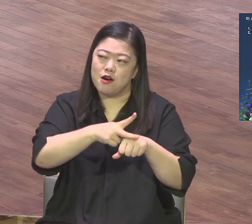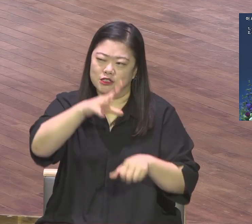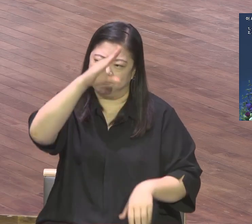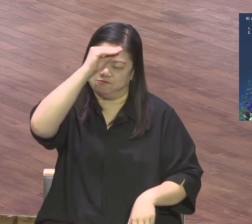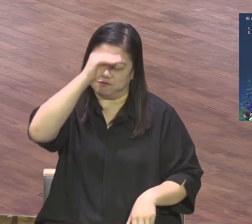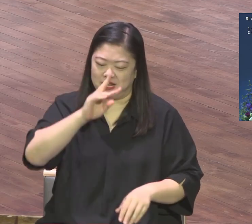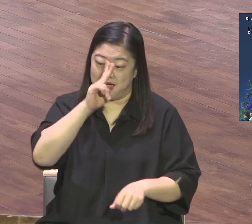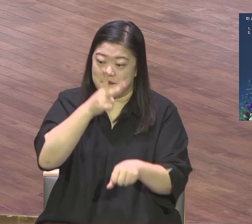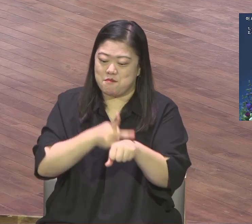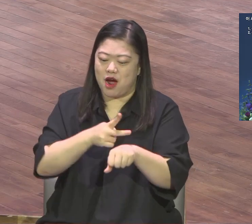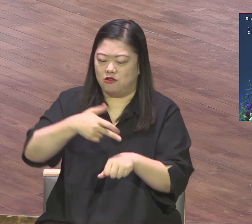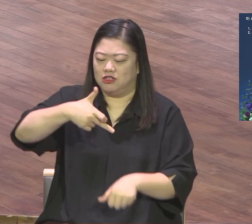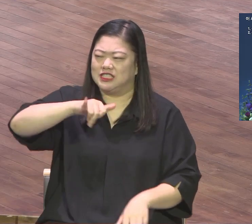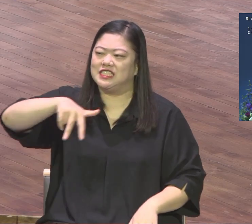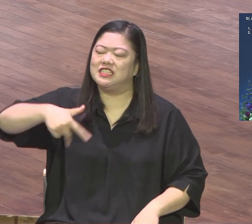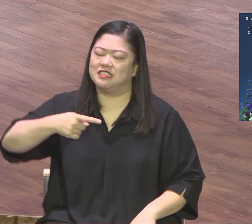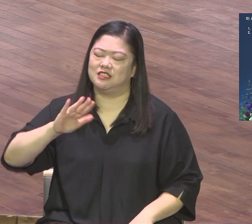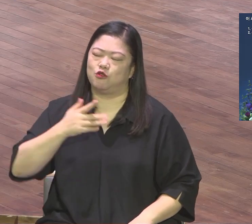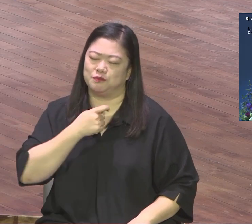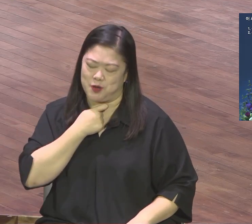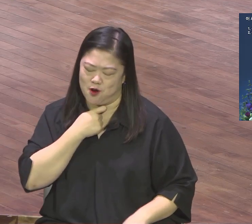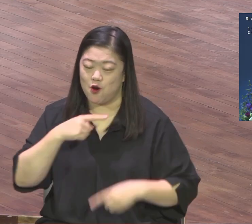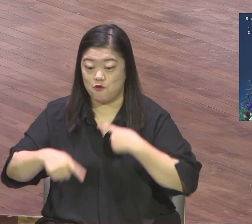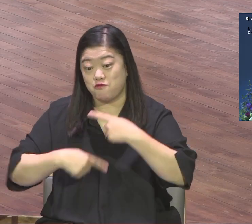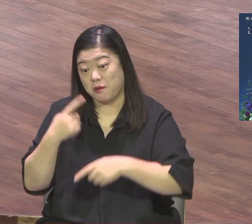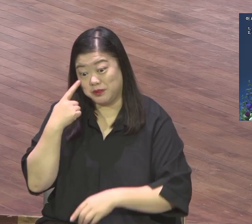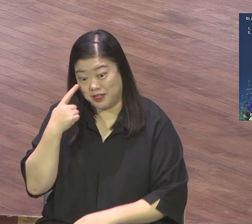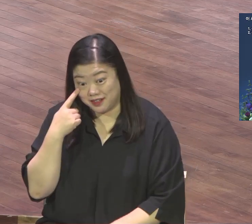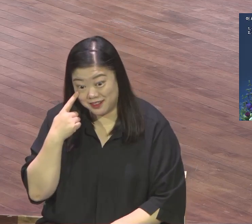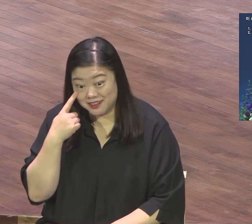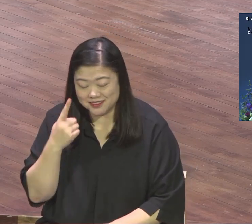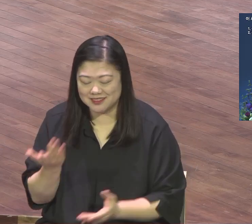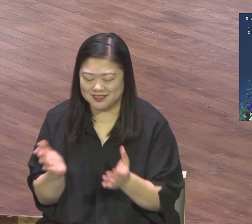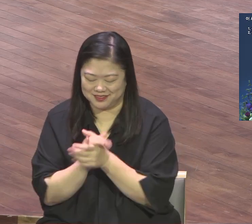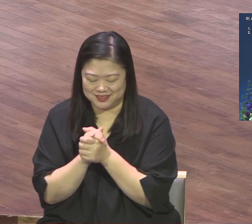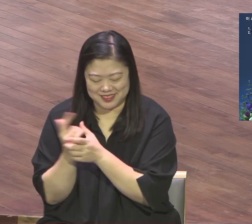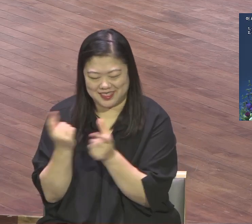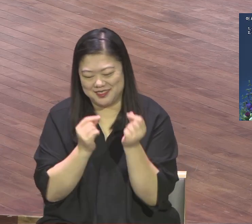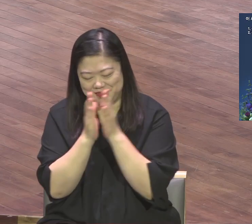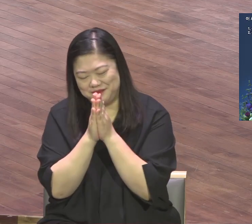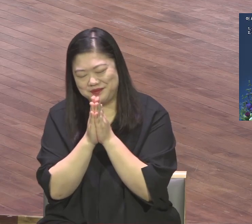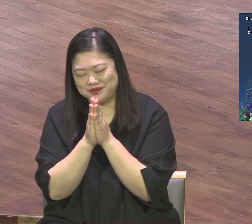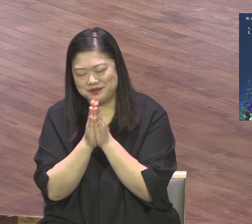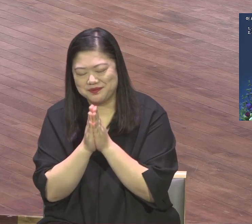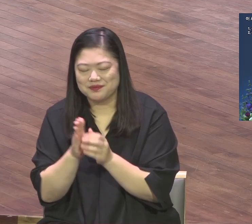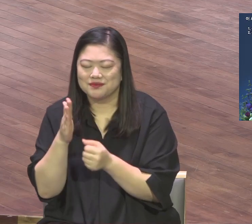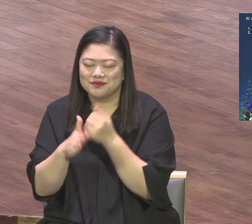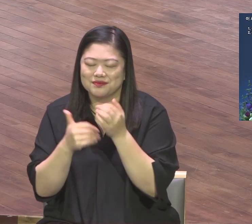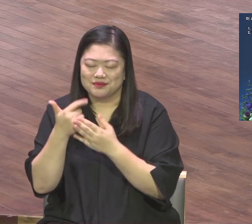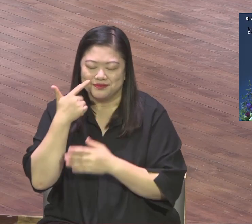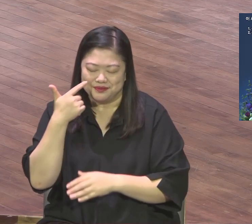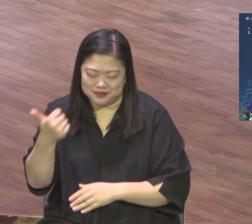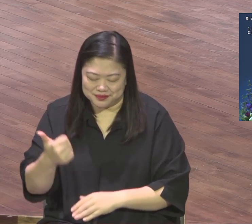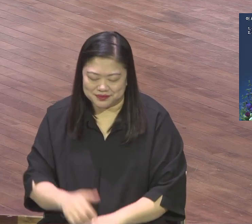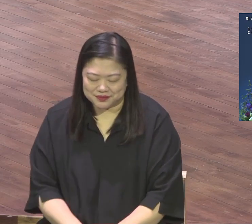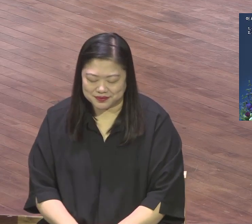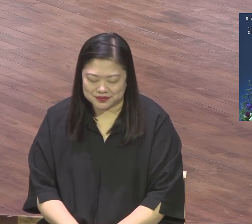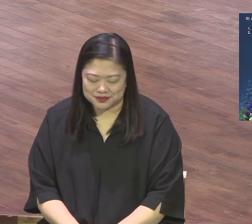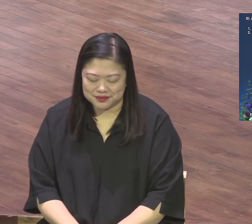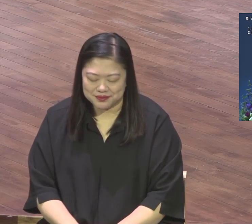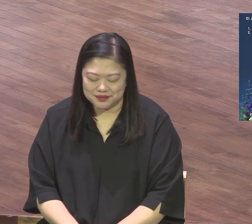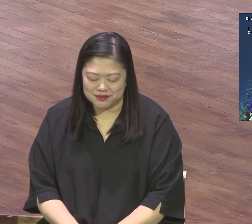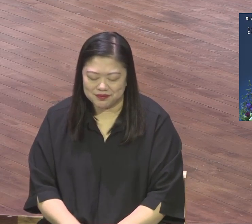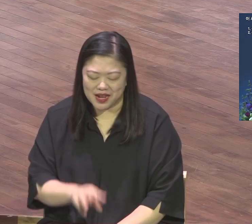주옵소서. 응답받기를 제물로 축복합니다. 기도합시다. 아버지 하나님, 영계 모든 성도들